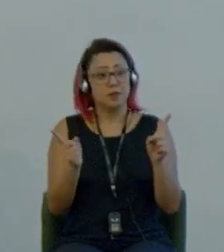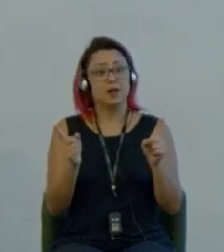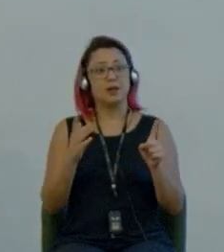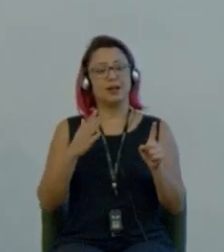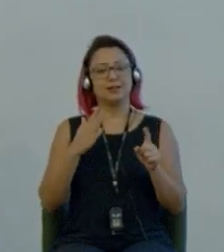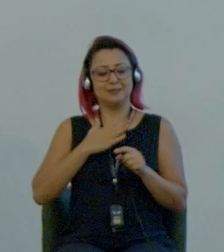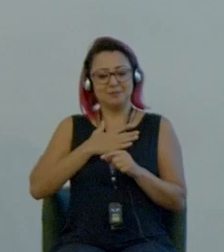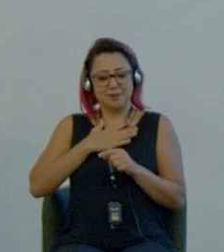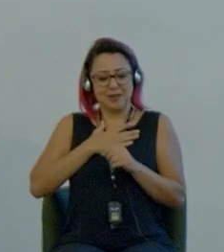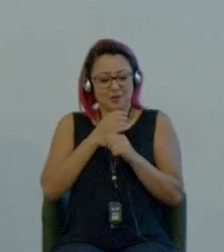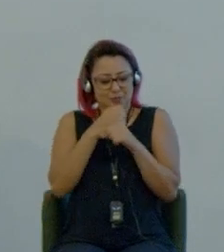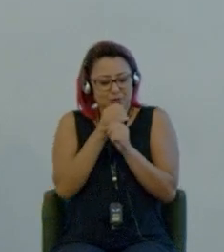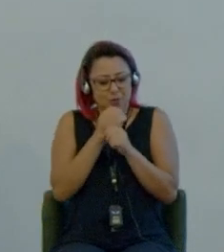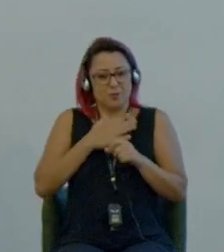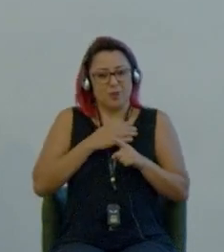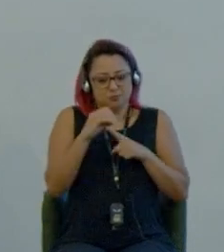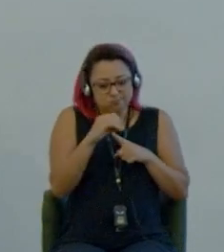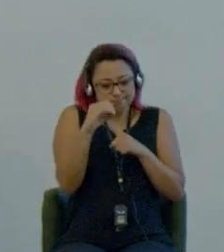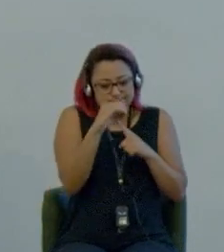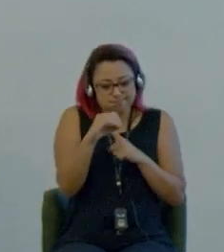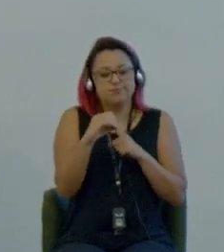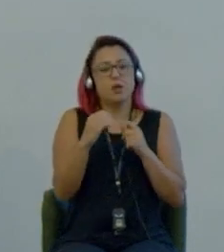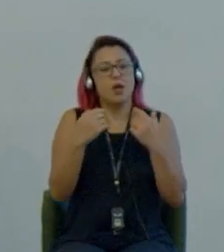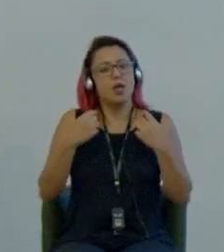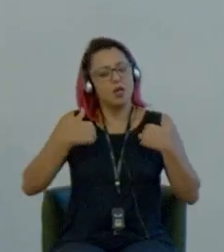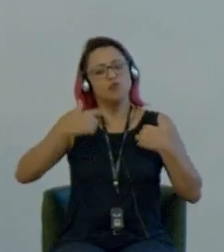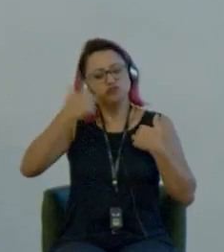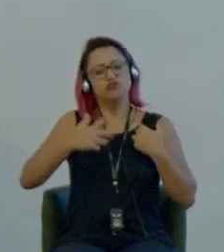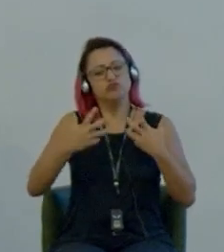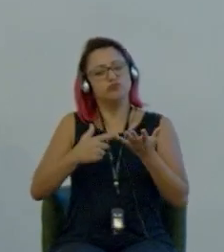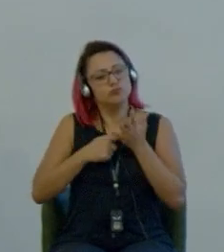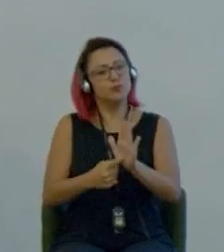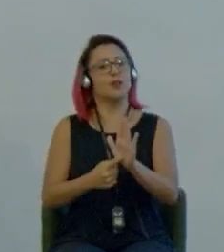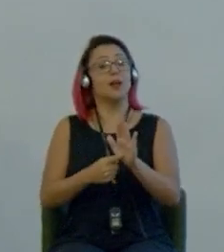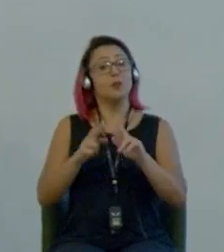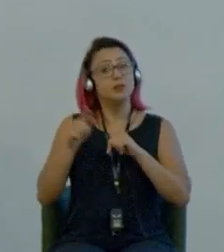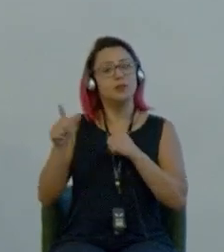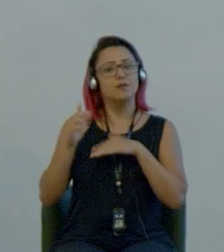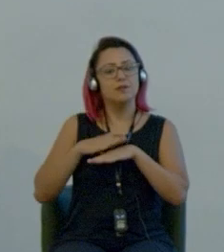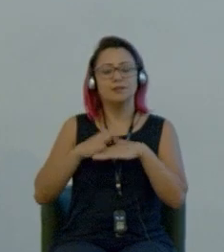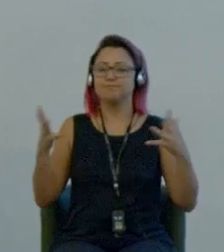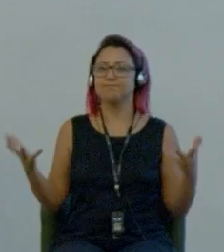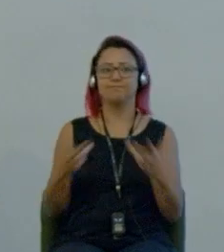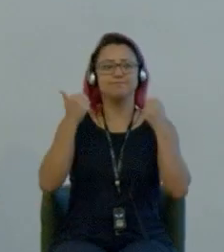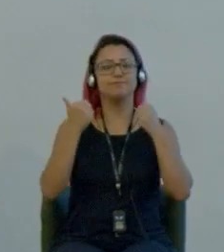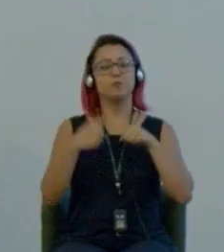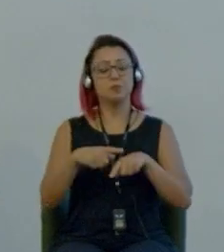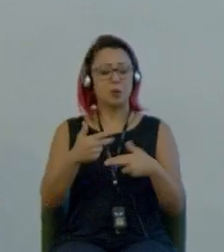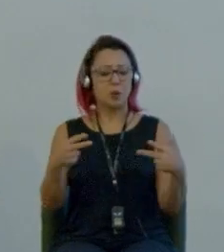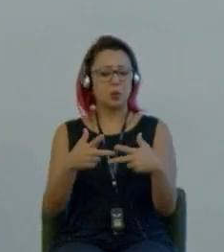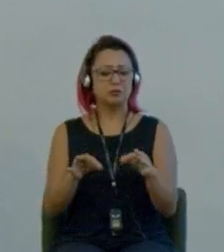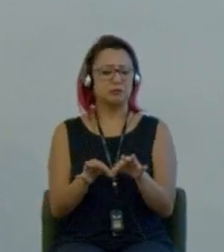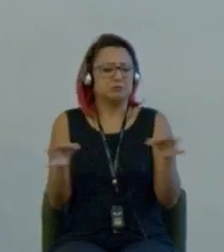vais vous montrer que ce sont des merveilles. Et Hooke fait un truc génial, il transforme le banal